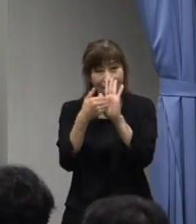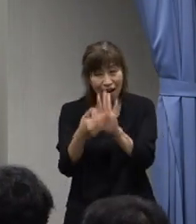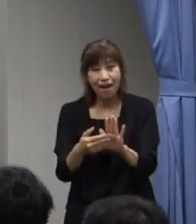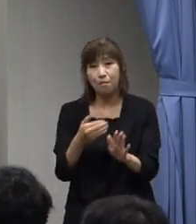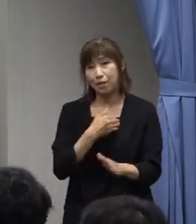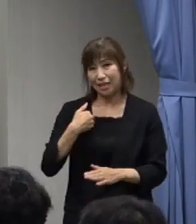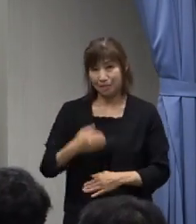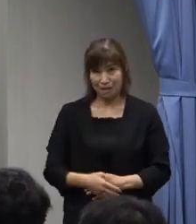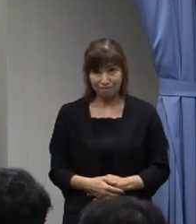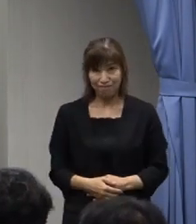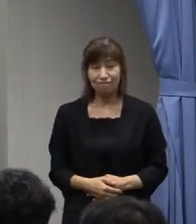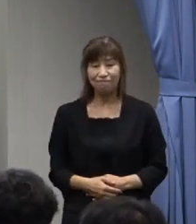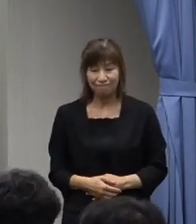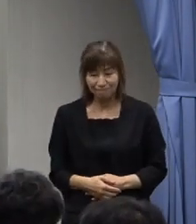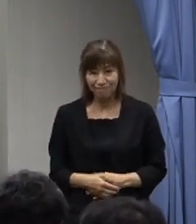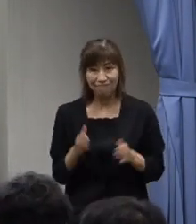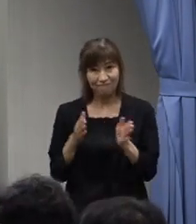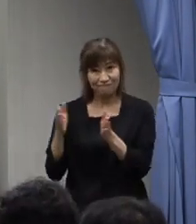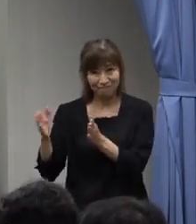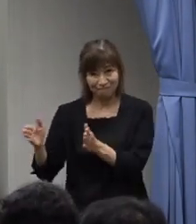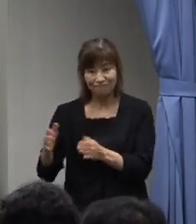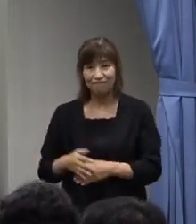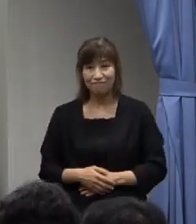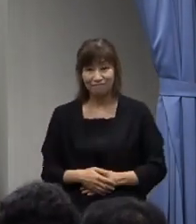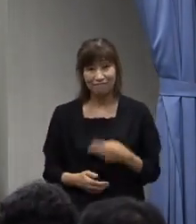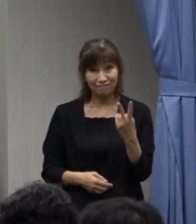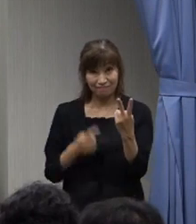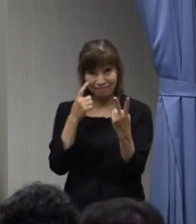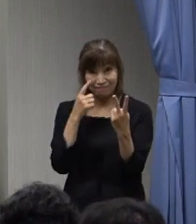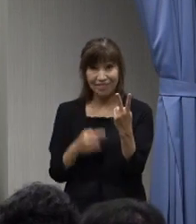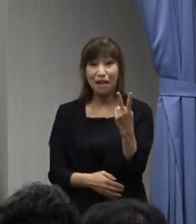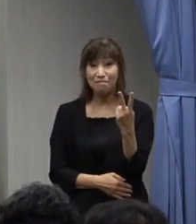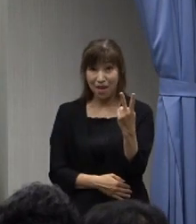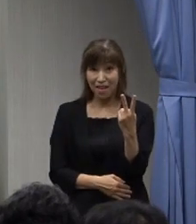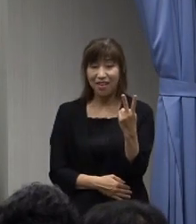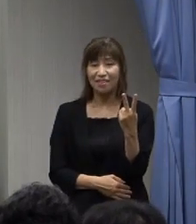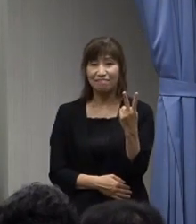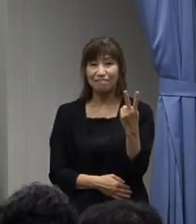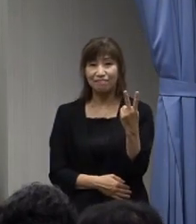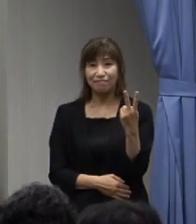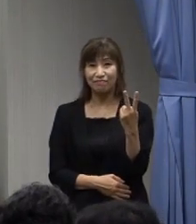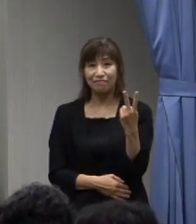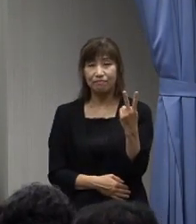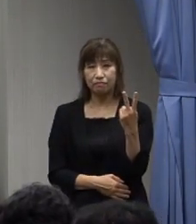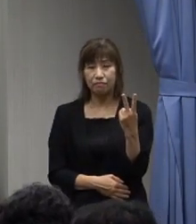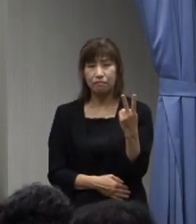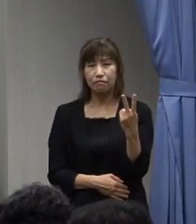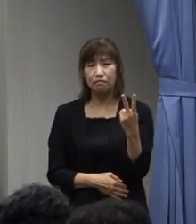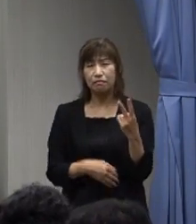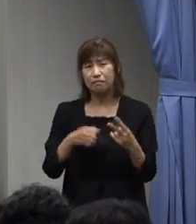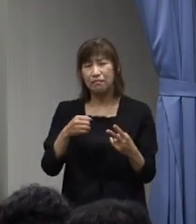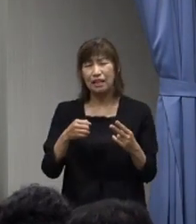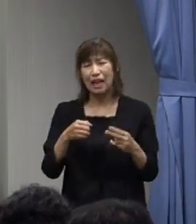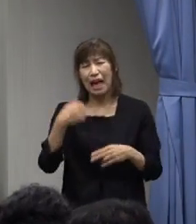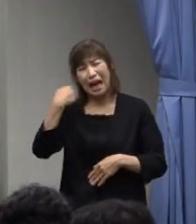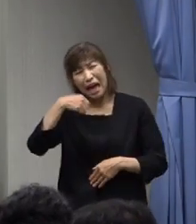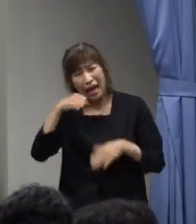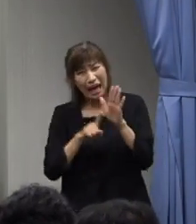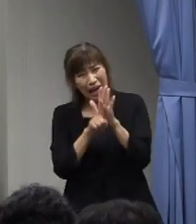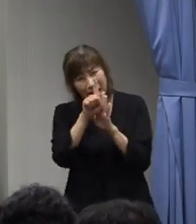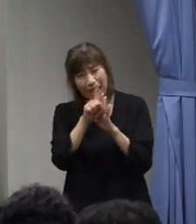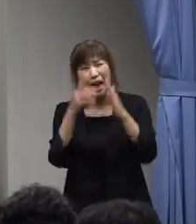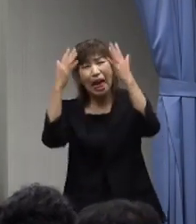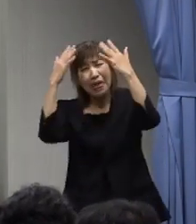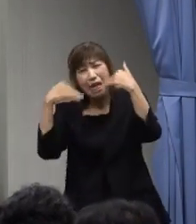次をお願いします。2点目、です。熱中症にご注意を